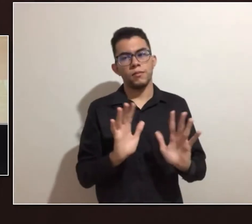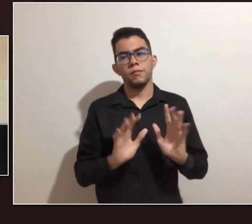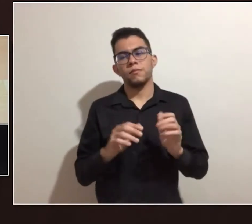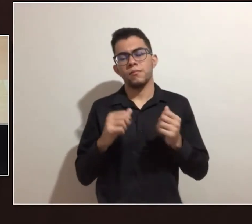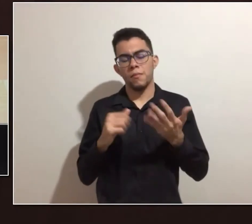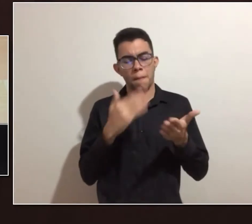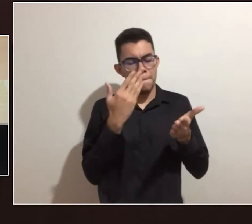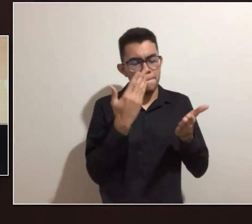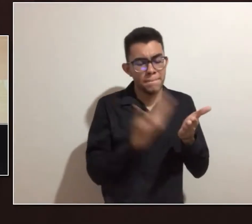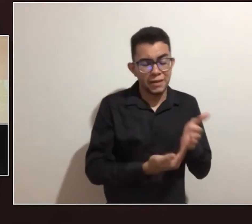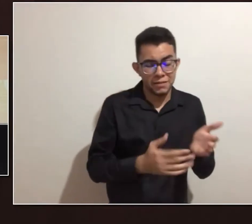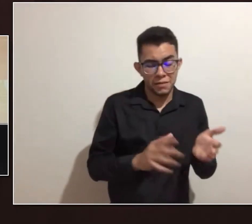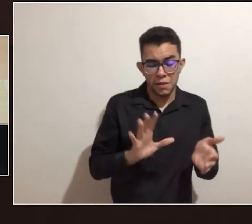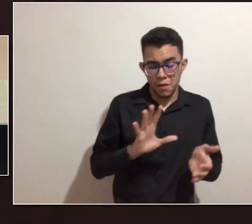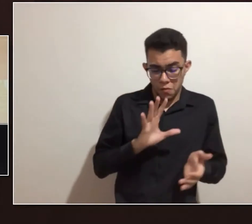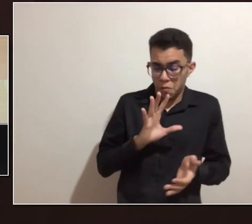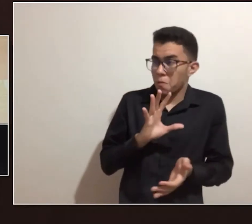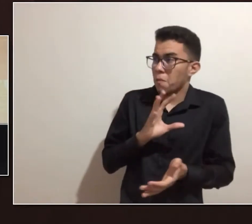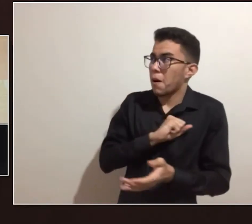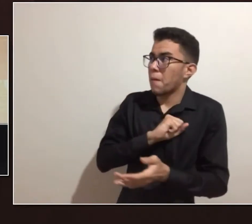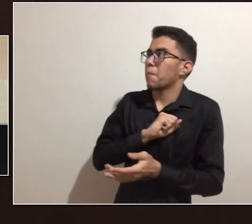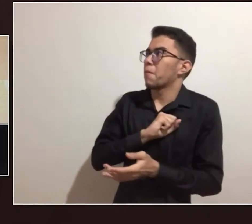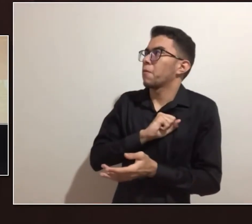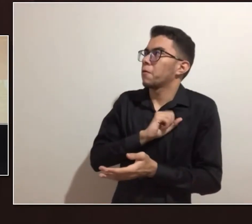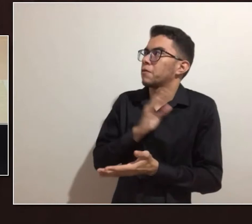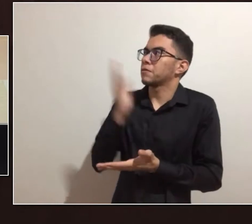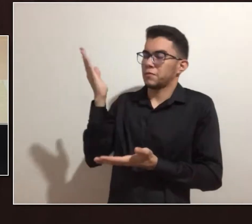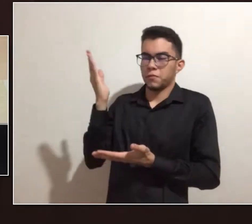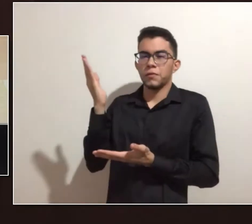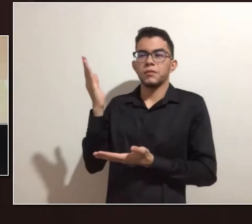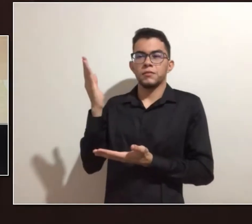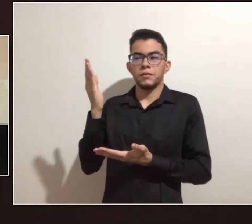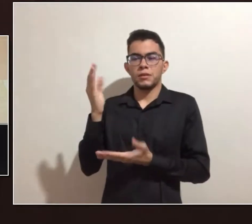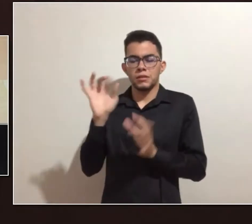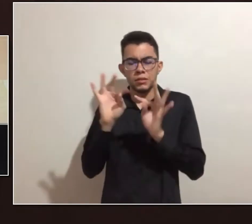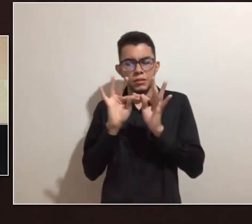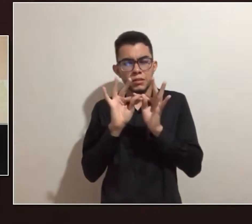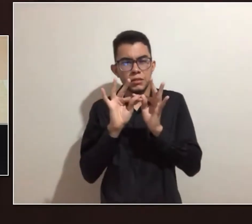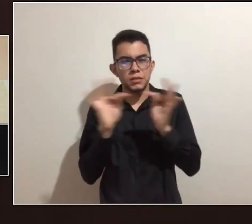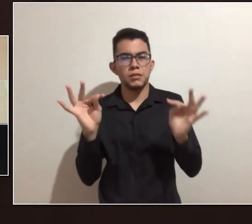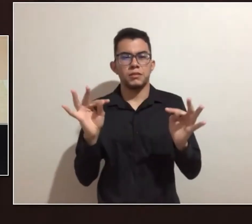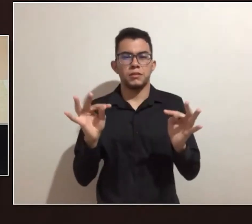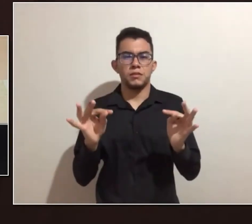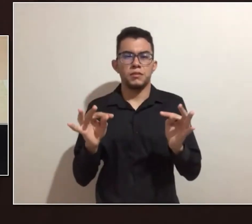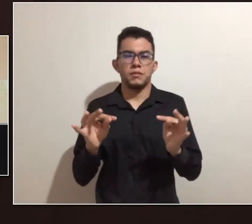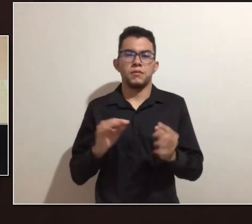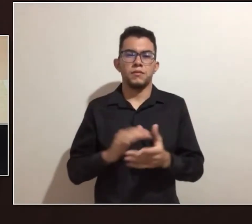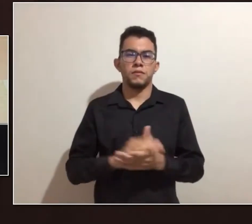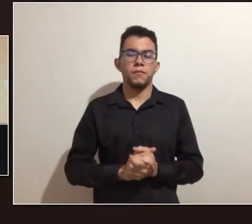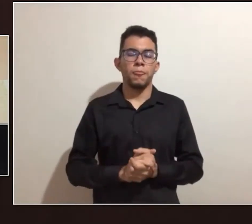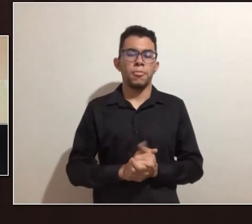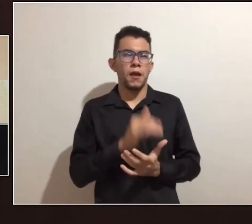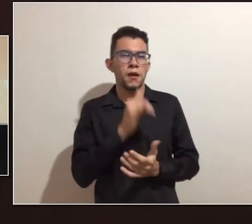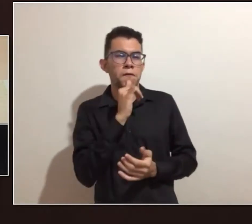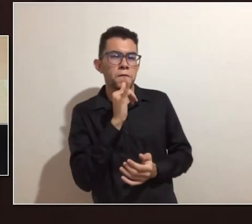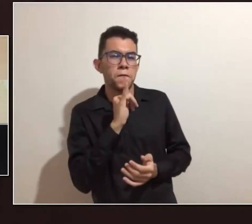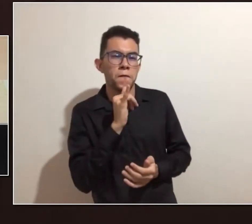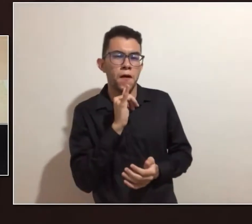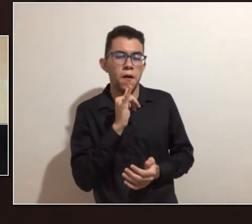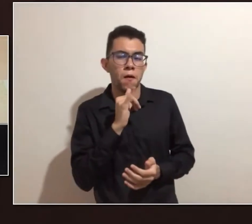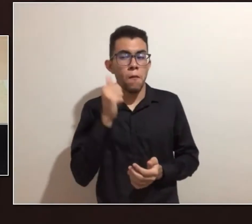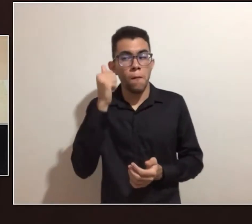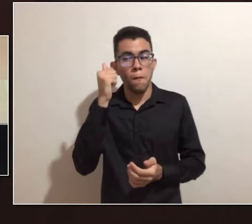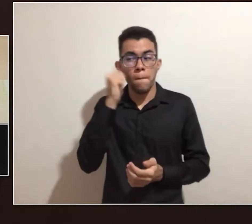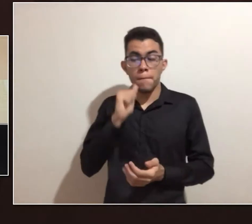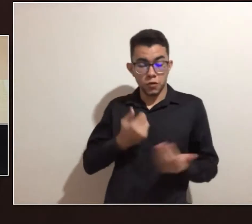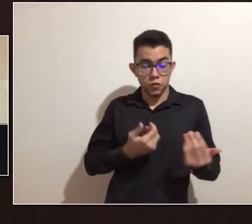amor simples, puro, né? de uma jovem que ama o seu noivo. Irmãos,